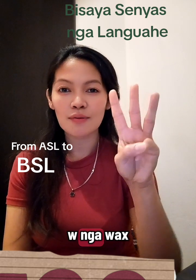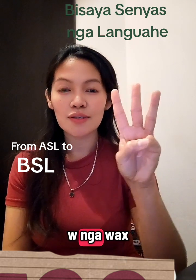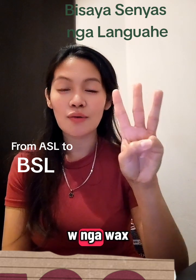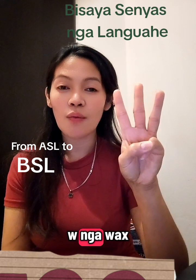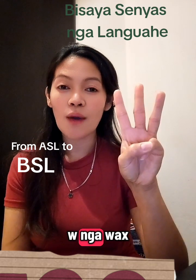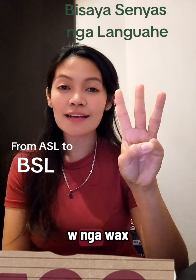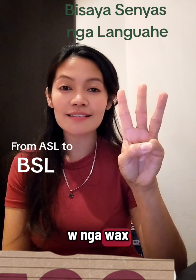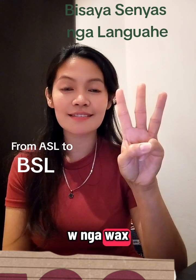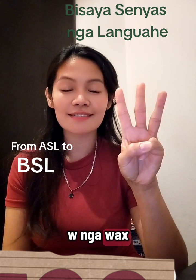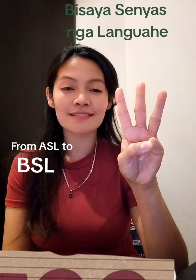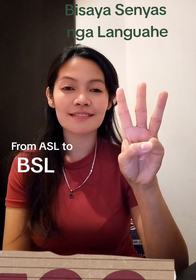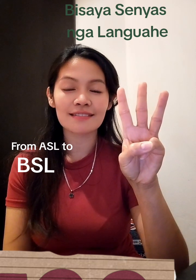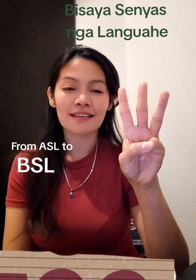W nga wax.